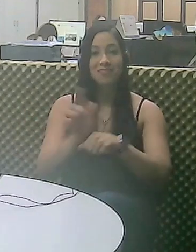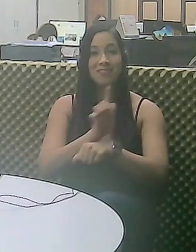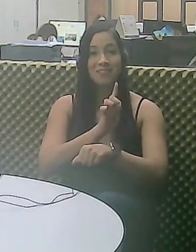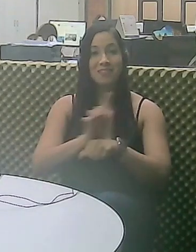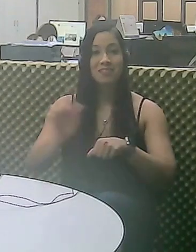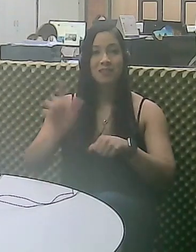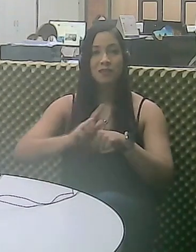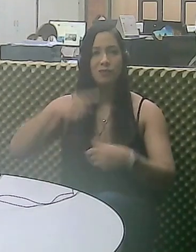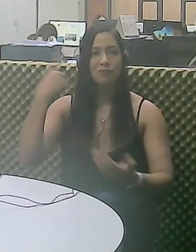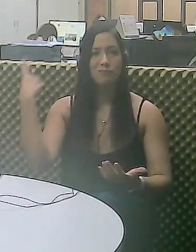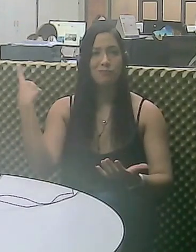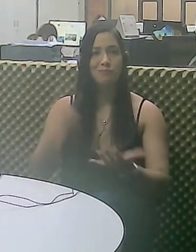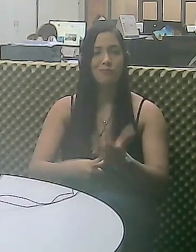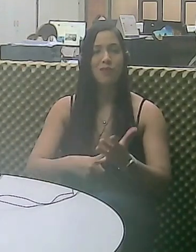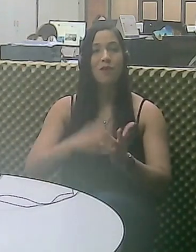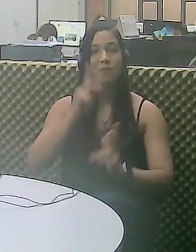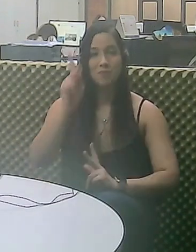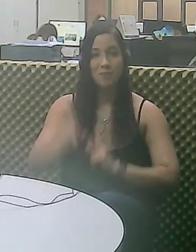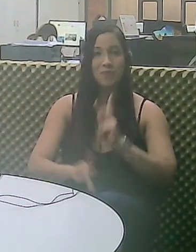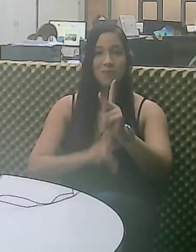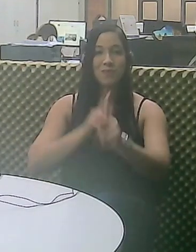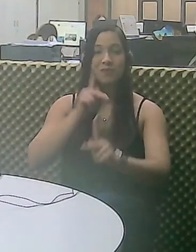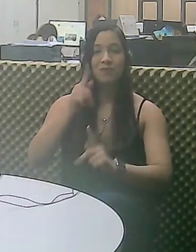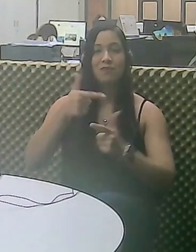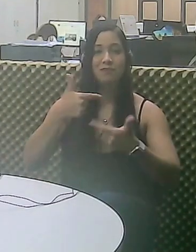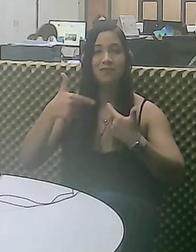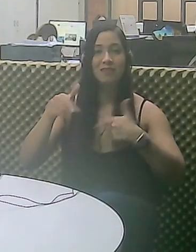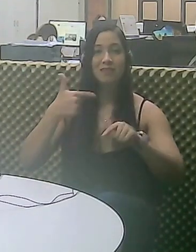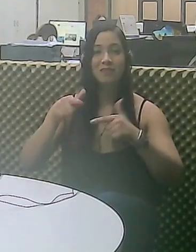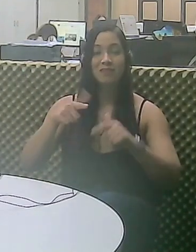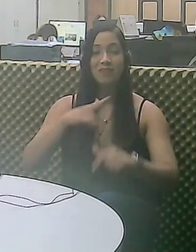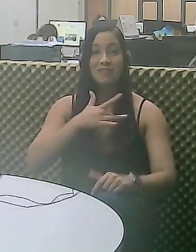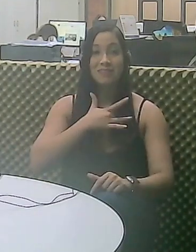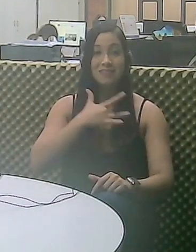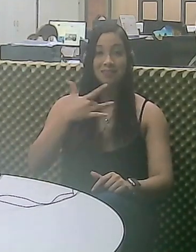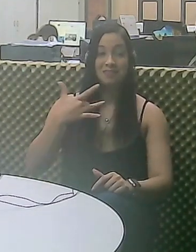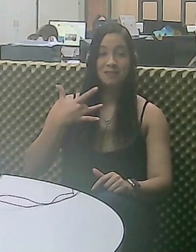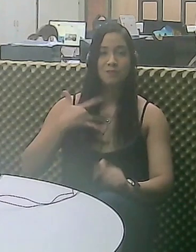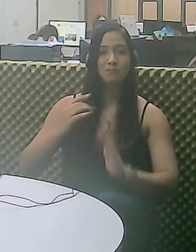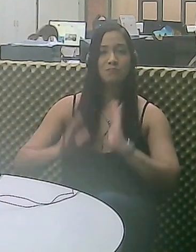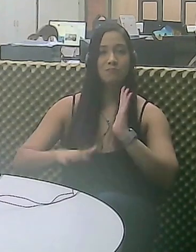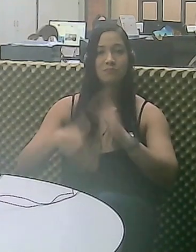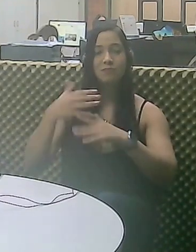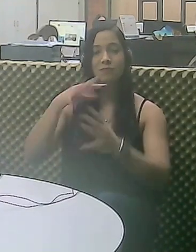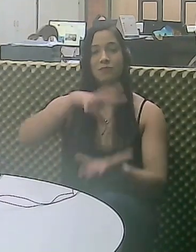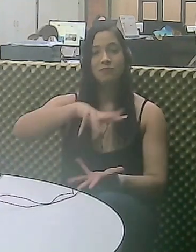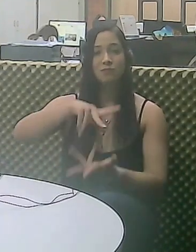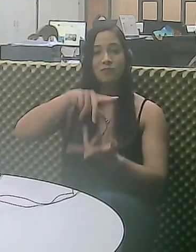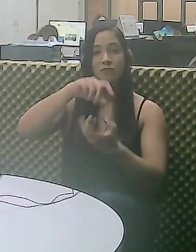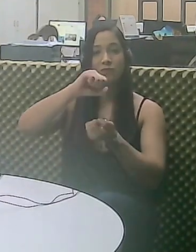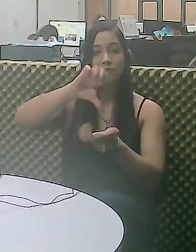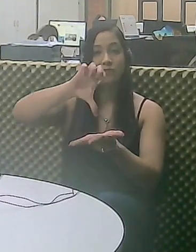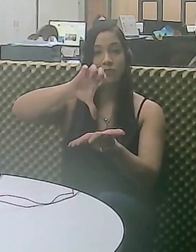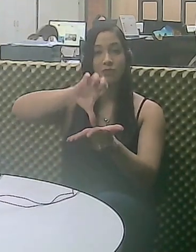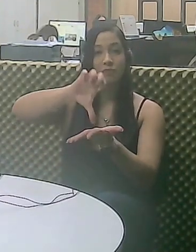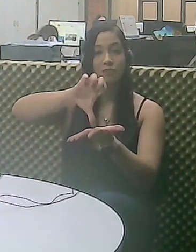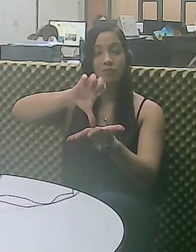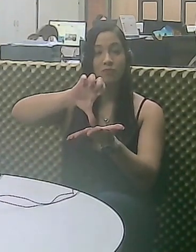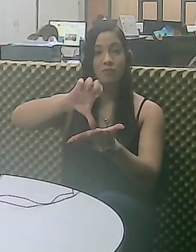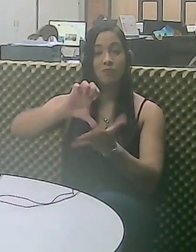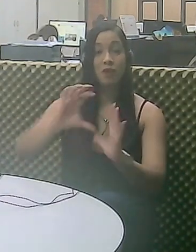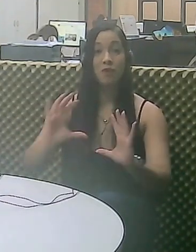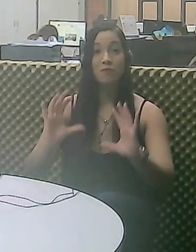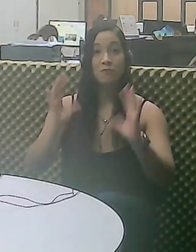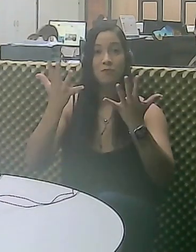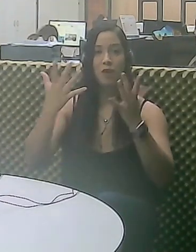e comprometimento com a população na prestação de serviços em saúde e desenvolvimento sustentável da unidade. O festival é